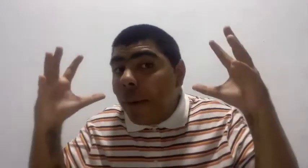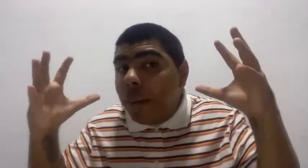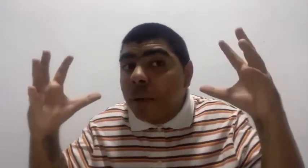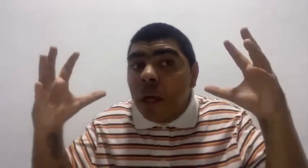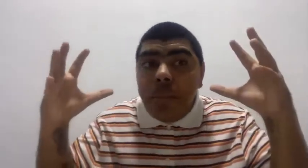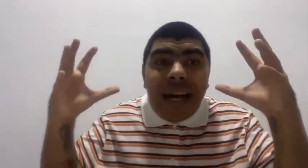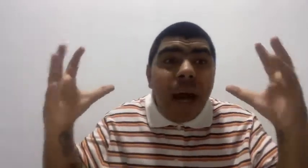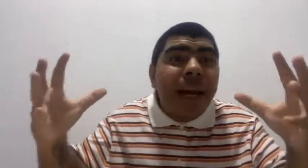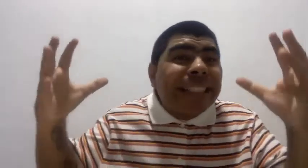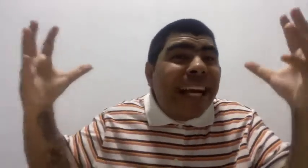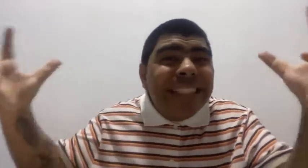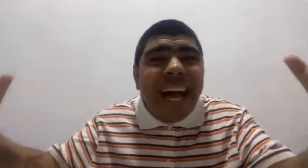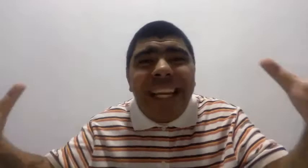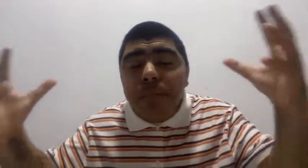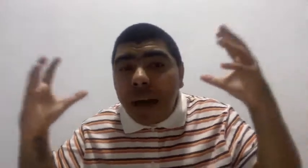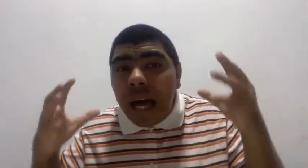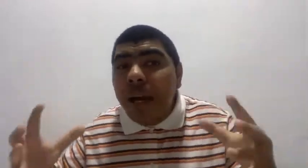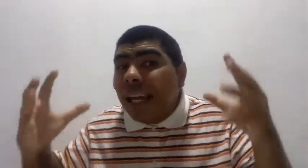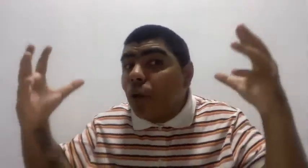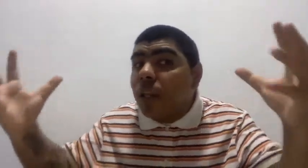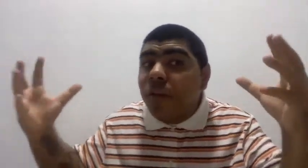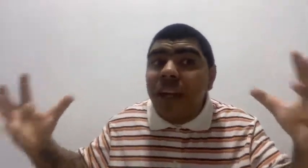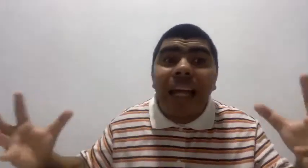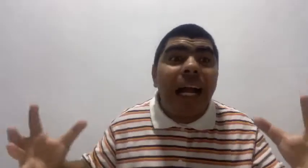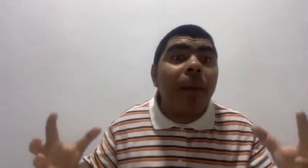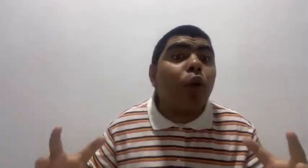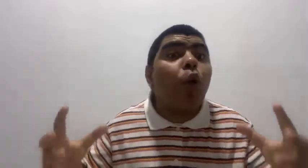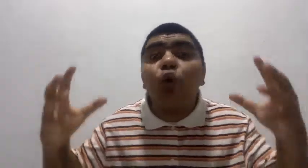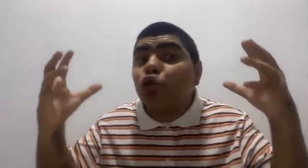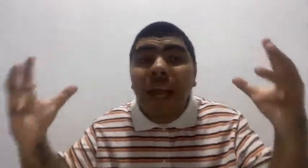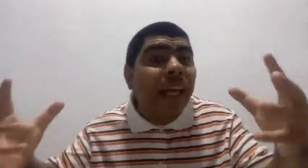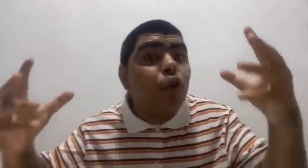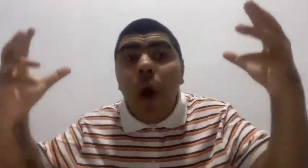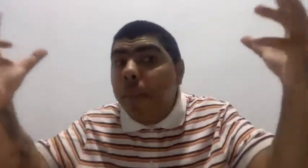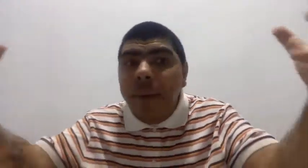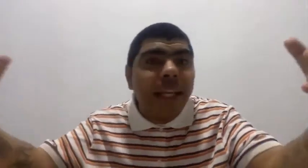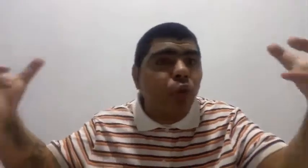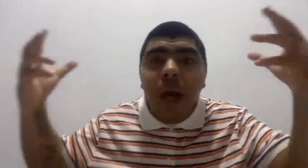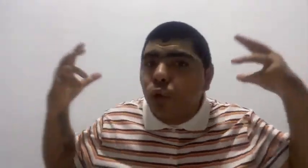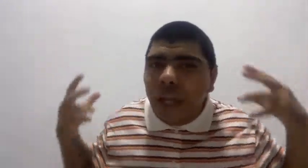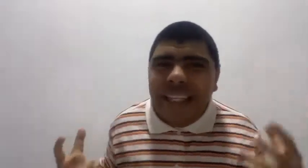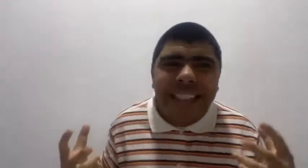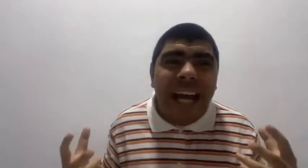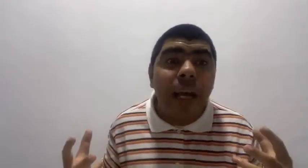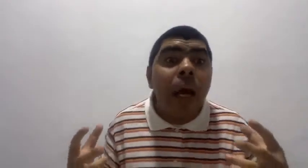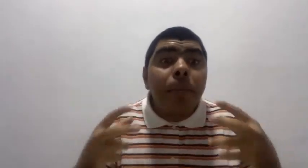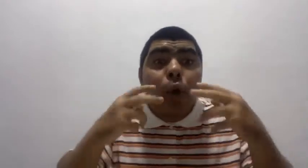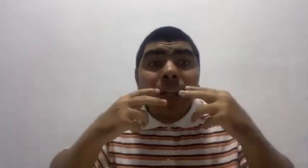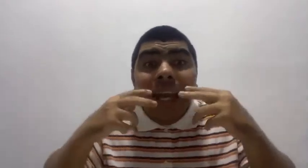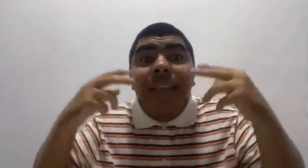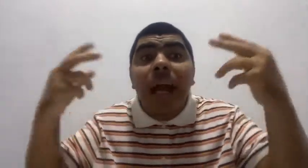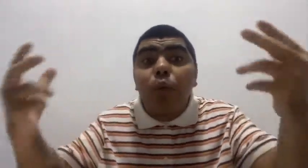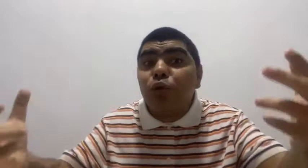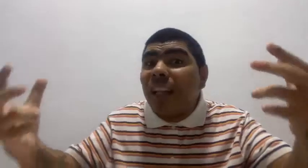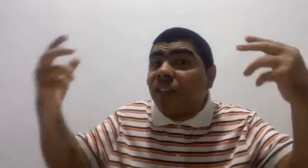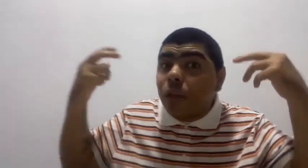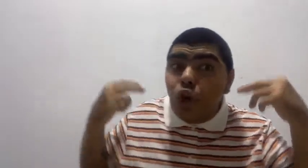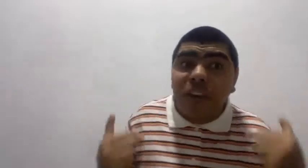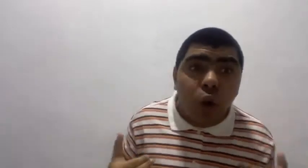amén, palabras carnales y palabras que no edifican, hermano. Usted no es espiritual, usted es carnal, porque de la abundancia del corazón